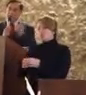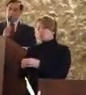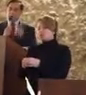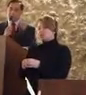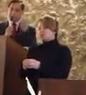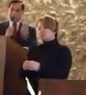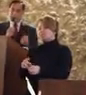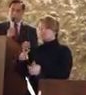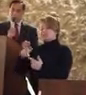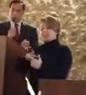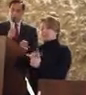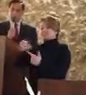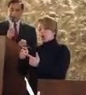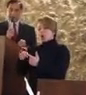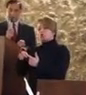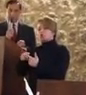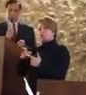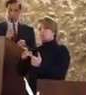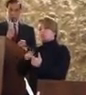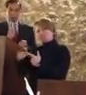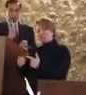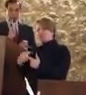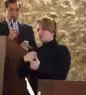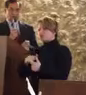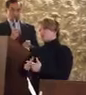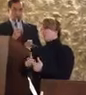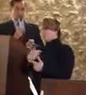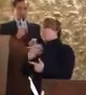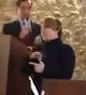è il secondo passaggio quello che mi interessa di più.